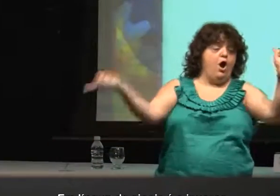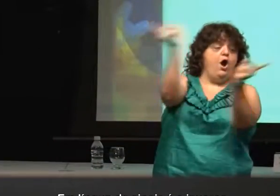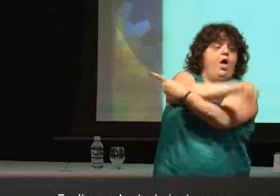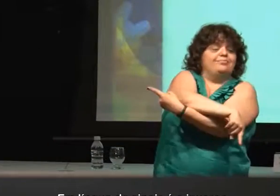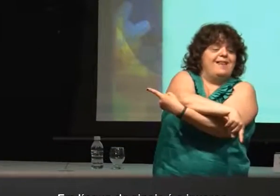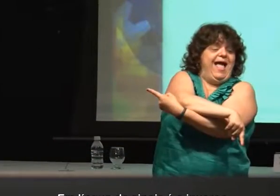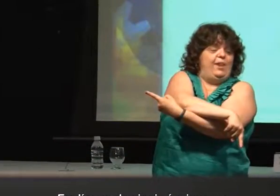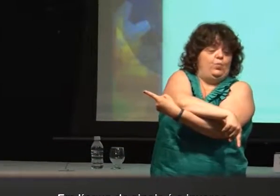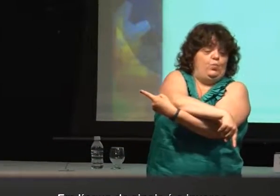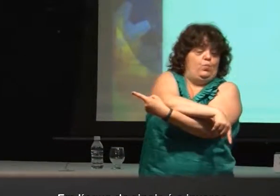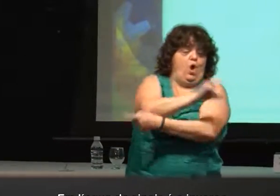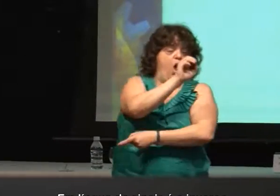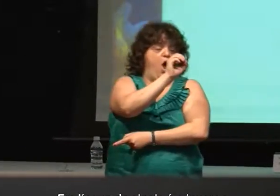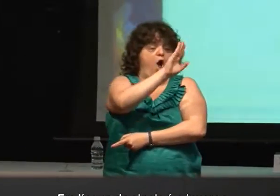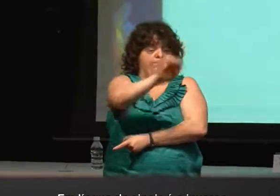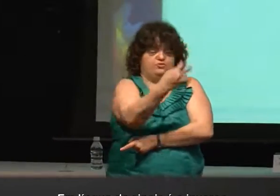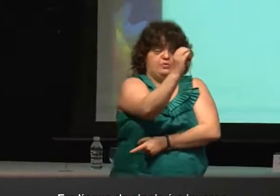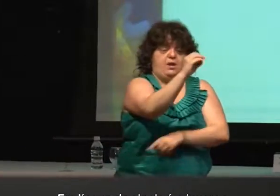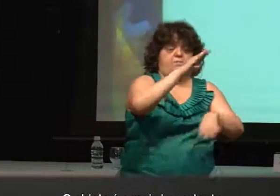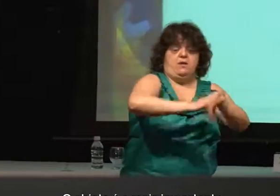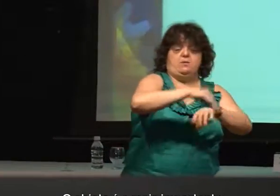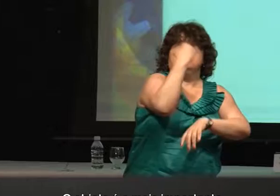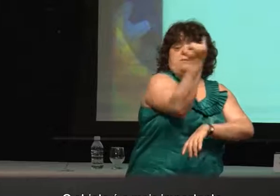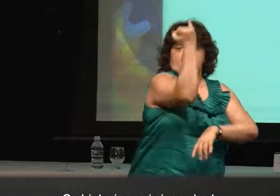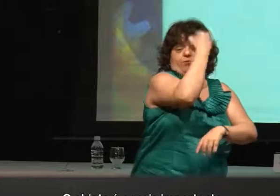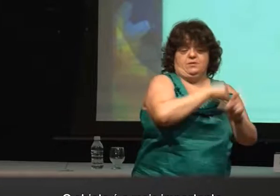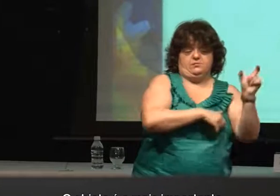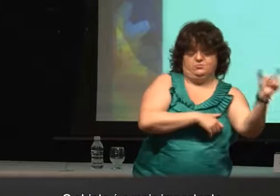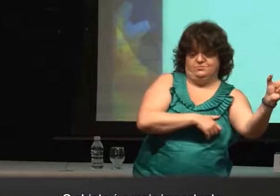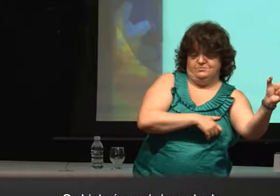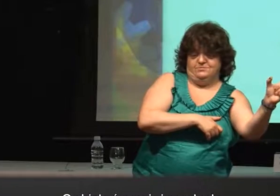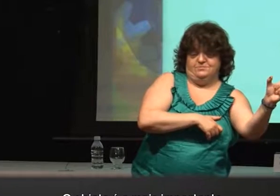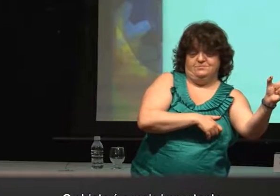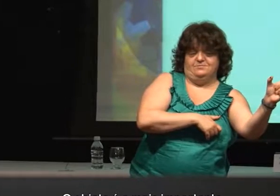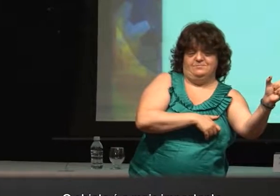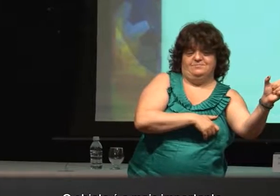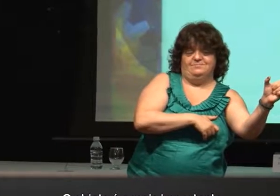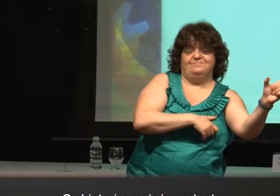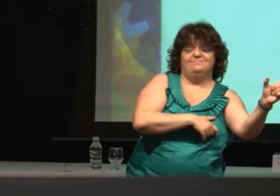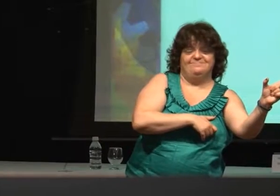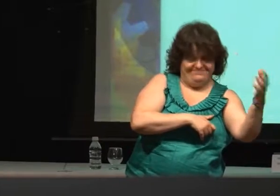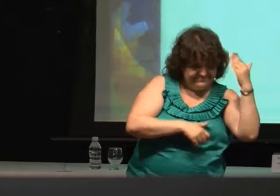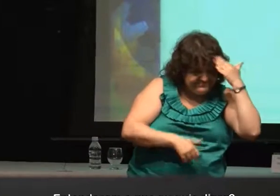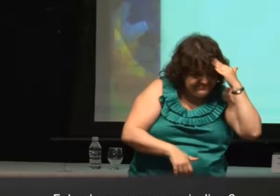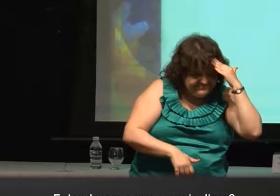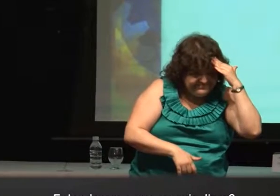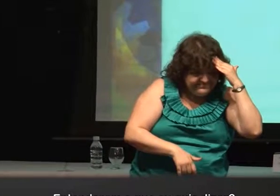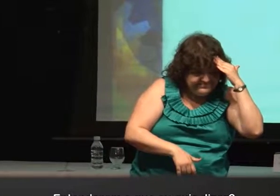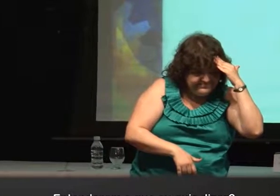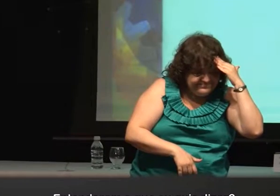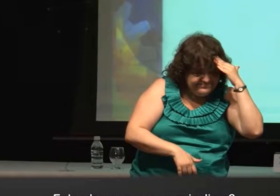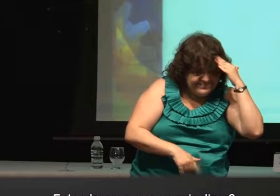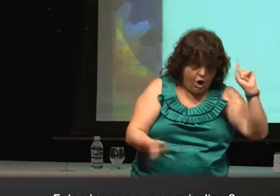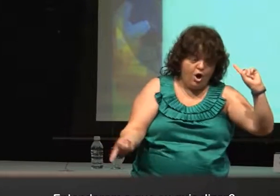Em língua de sinais é o inverso. O objeto é o mais importante. Entenderam o que eu quis